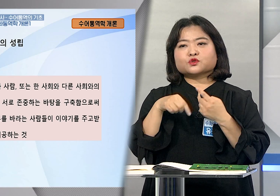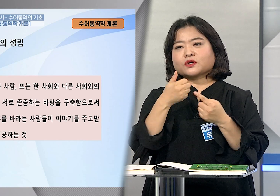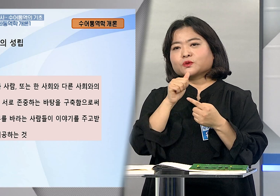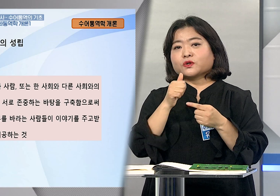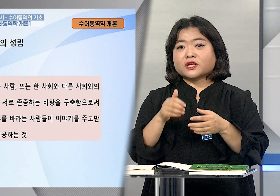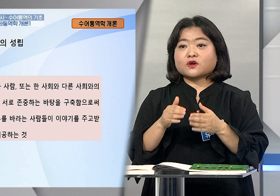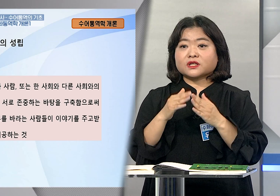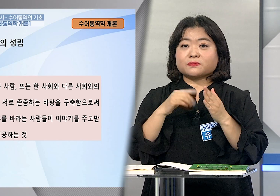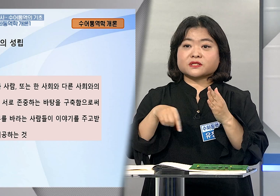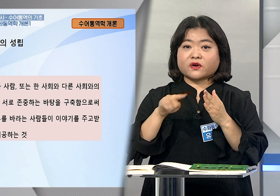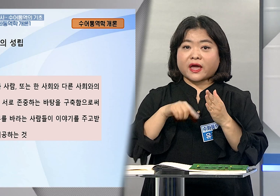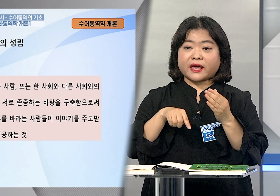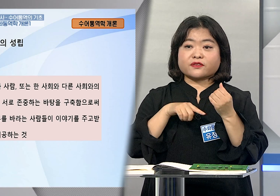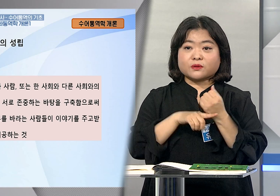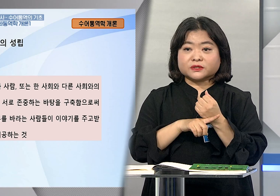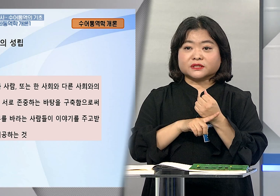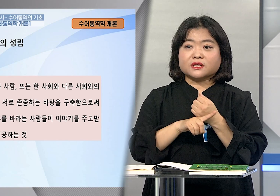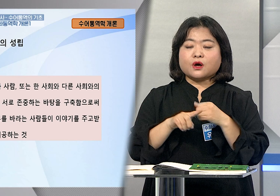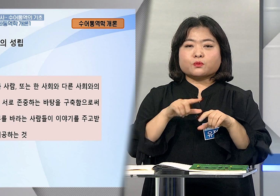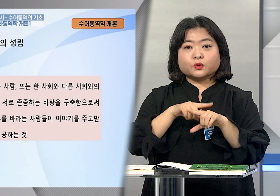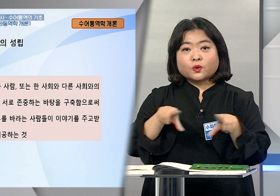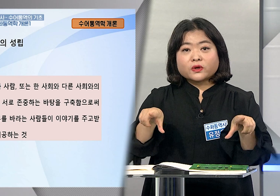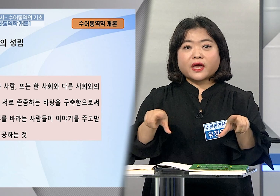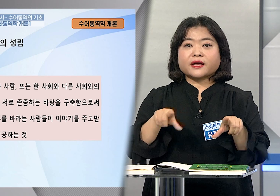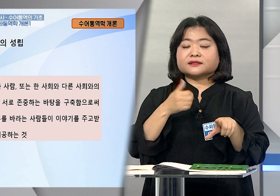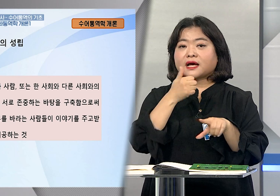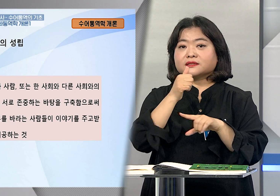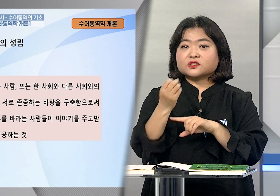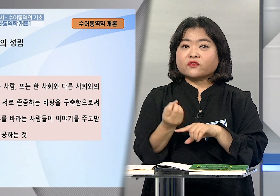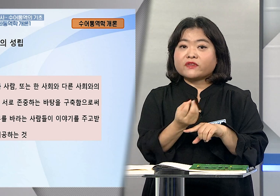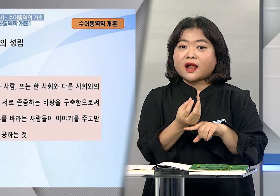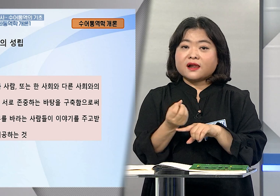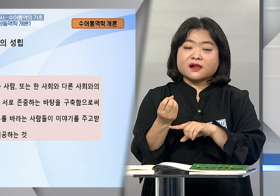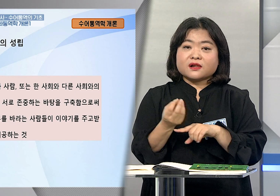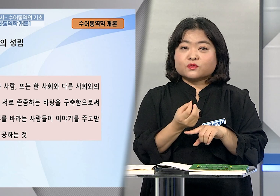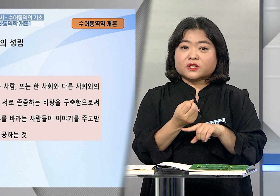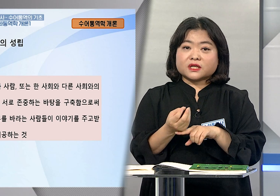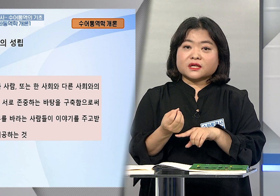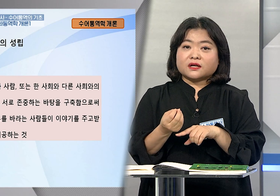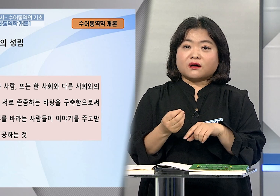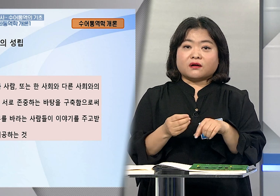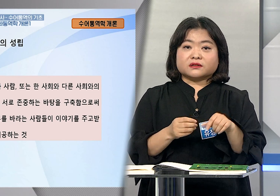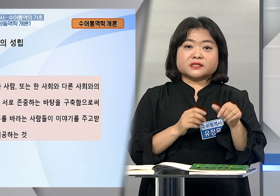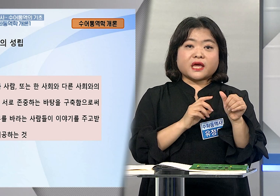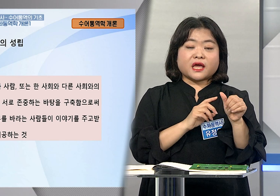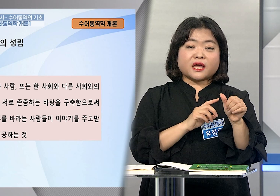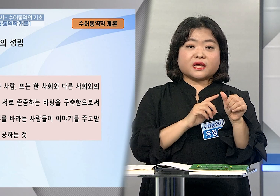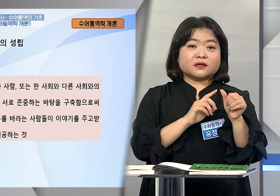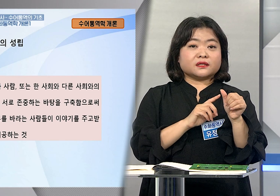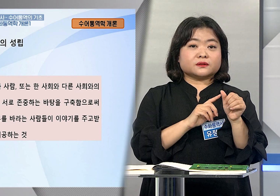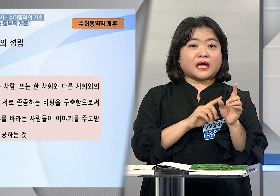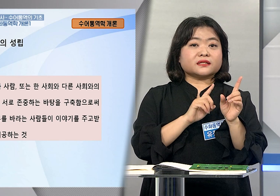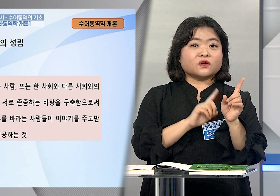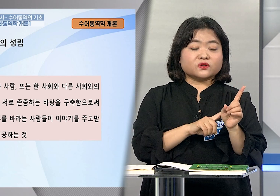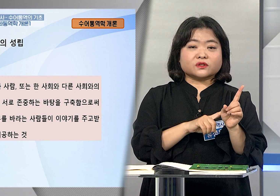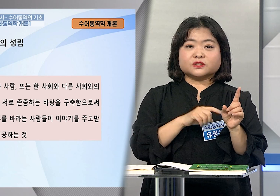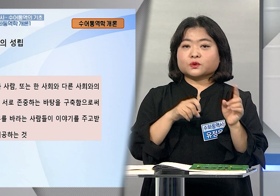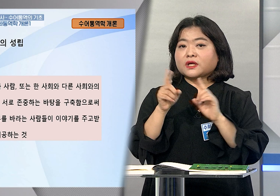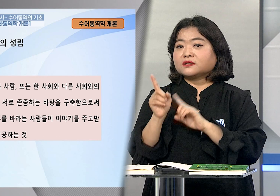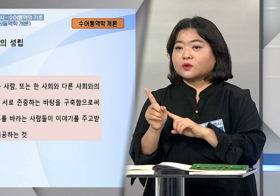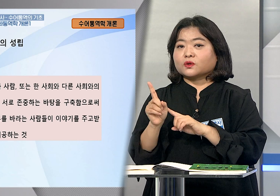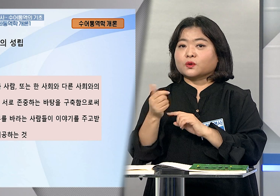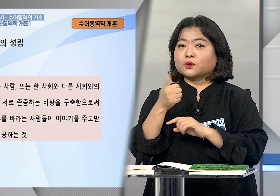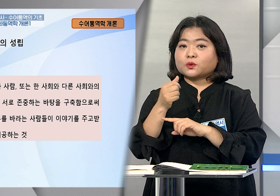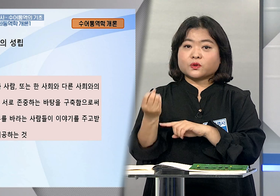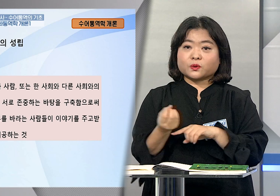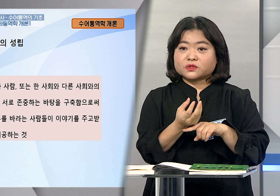통역과 또 수화 통역의 성립에서의 개념은 보통의 그러한 전달, 우리 다른 언어를 또